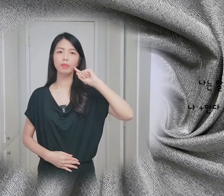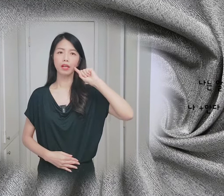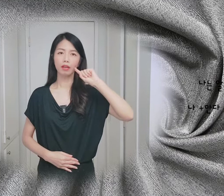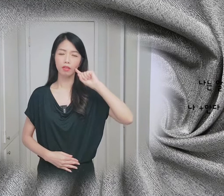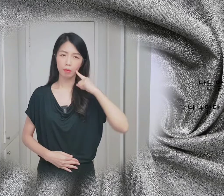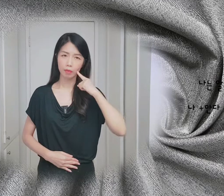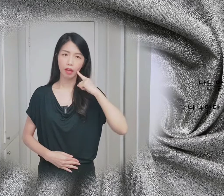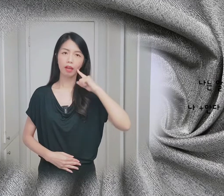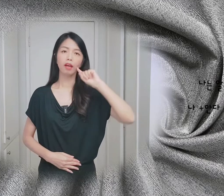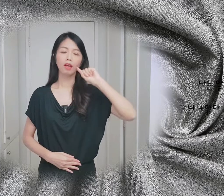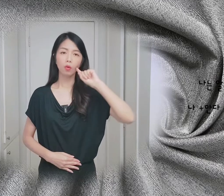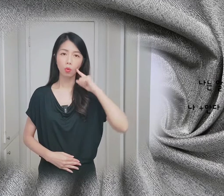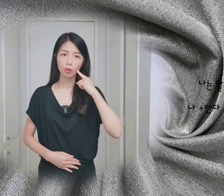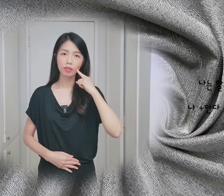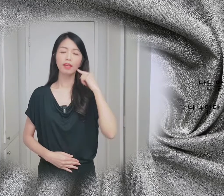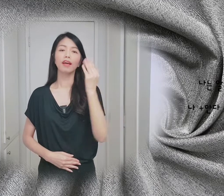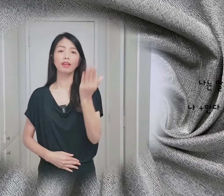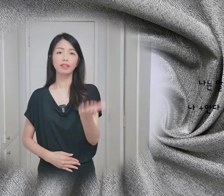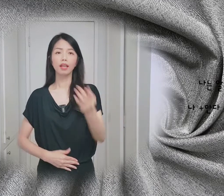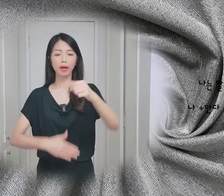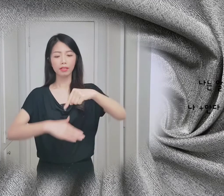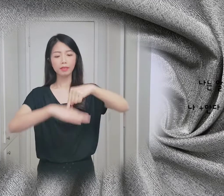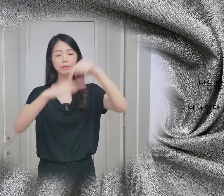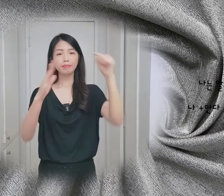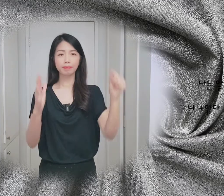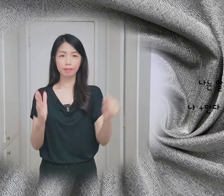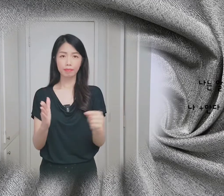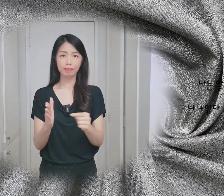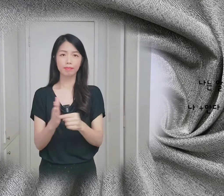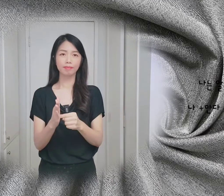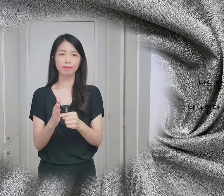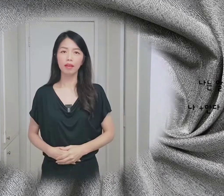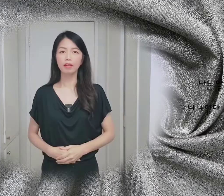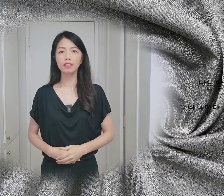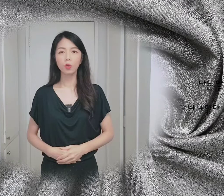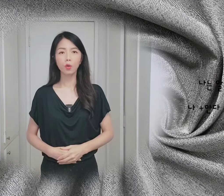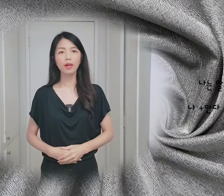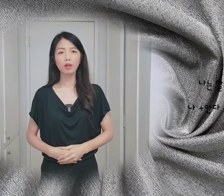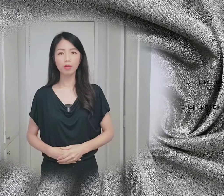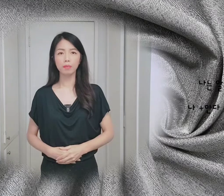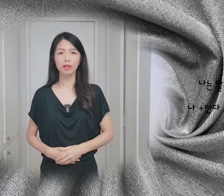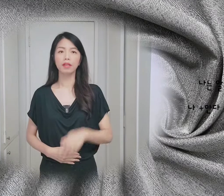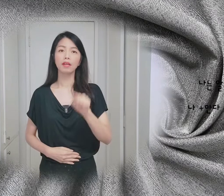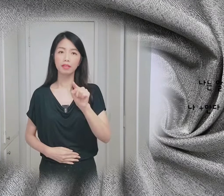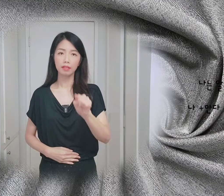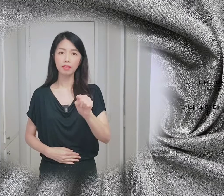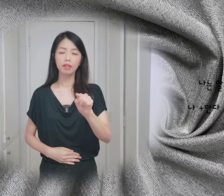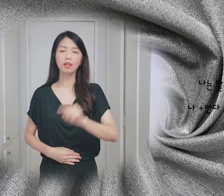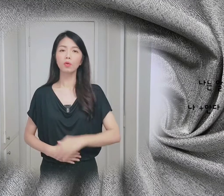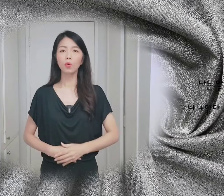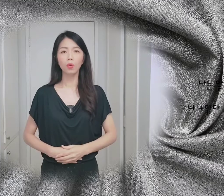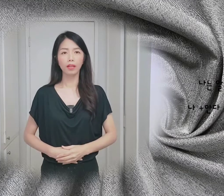돌려주시면 예쁘다예요. 예쁘다. 고운 그대 마음. 그 고요한 섬김을.